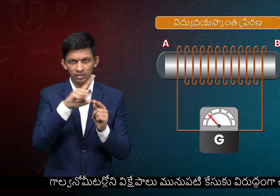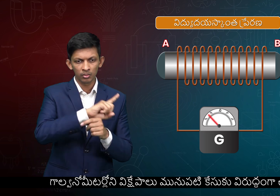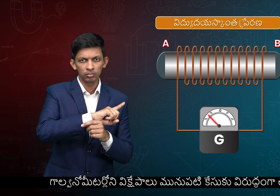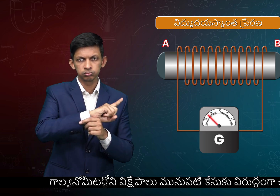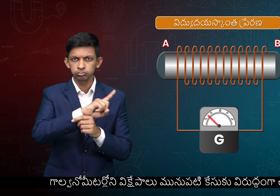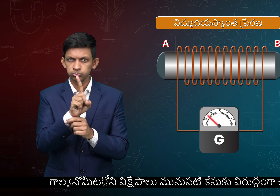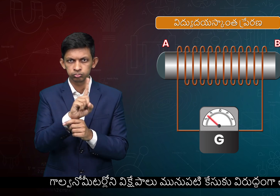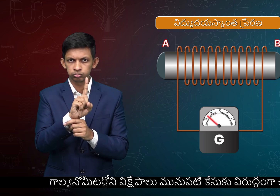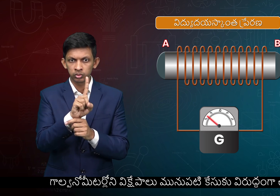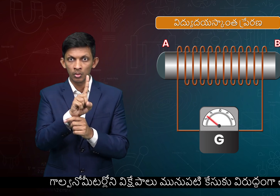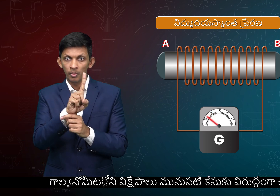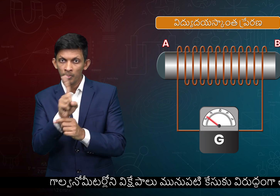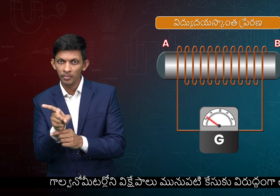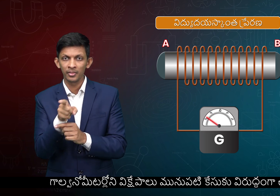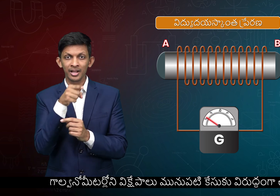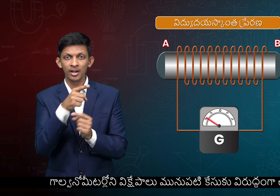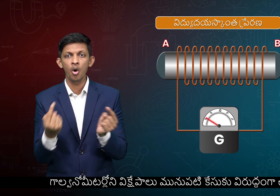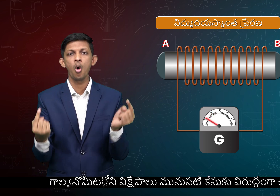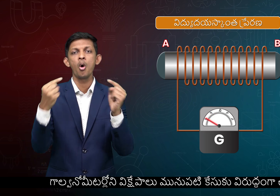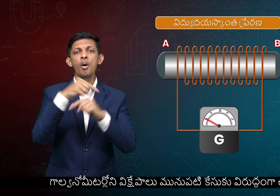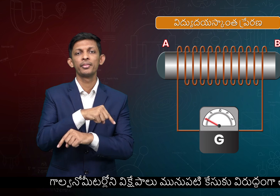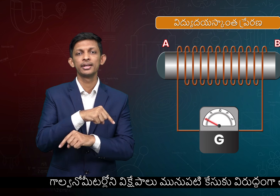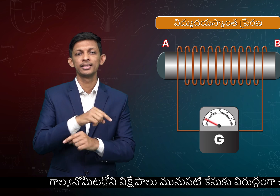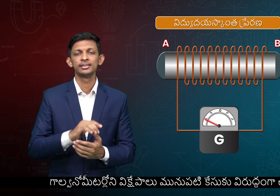గాల్వెనోమీటర్లోని విక్షేపాలు మునుపటి కేసుకు విరుద్ధంగా ఉంటాయి.